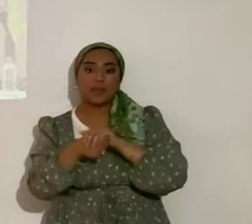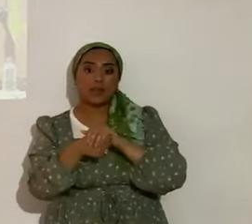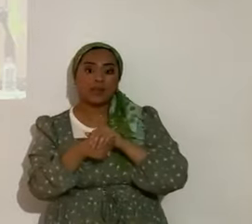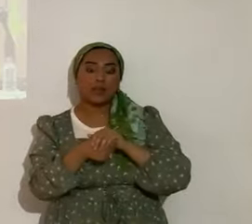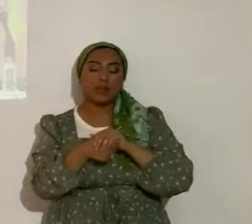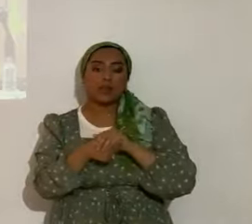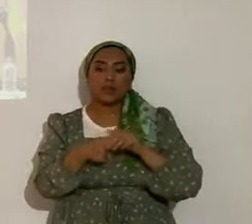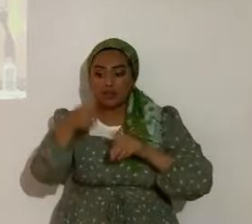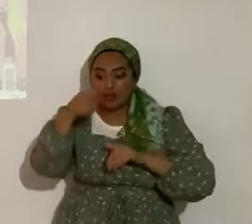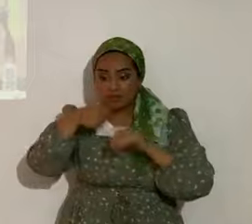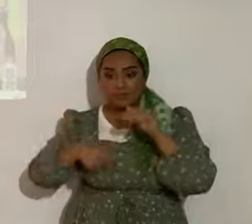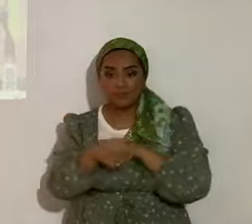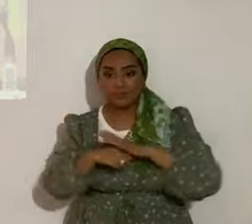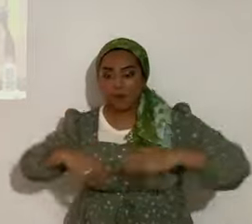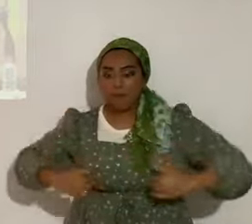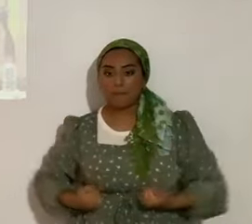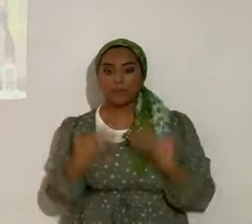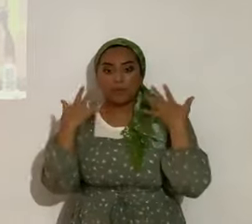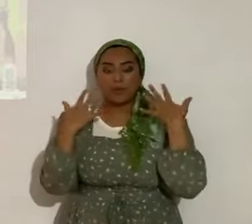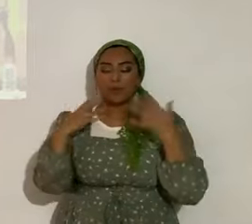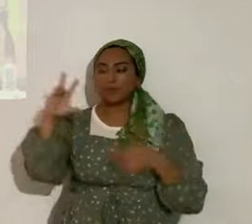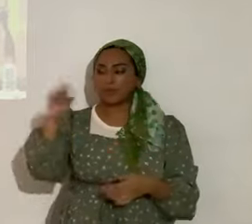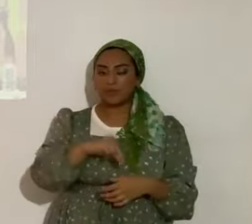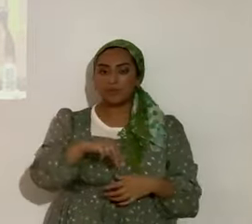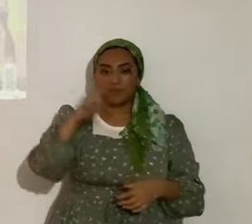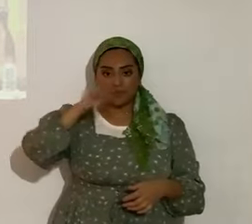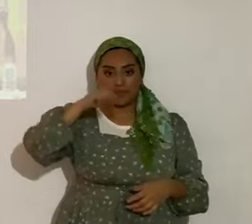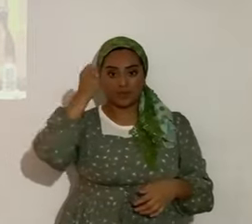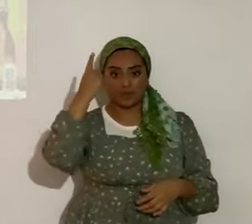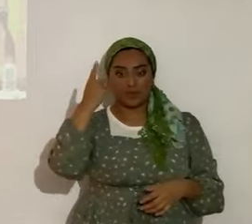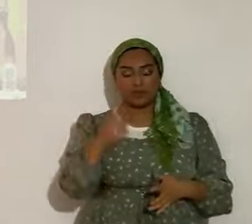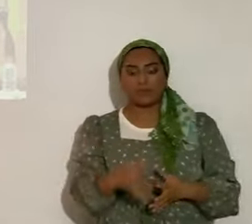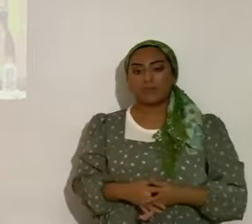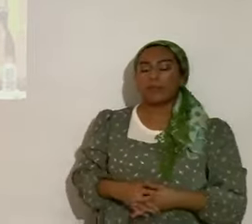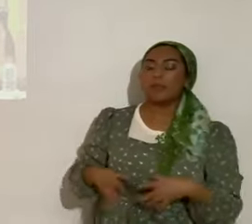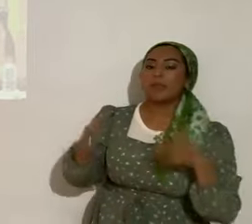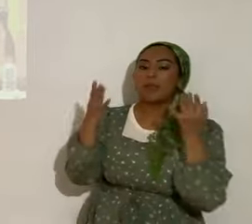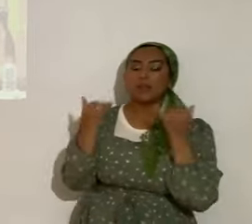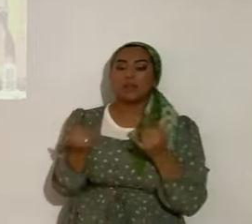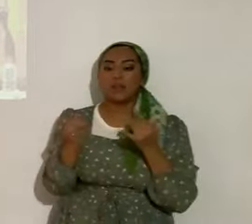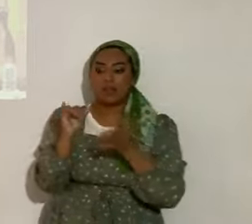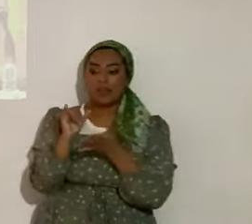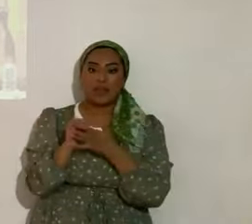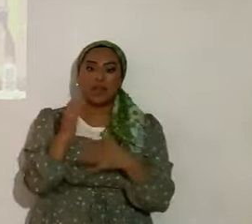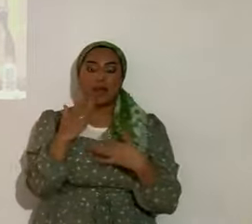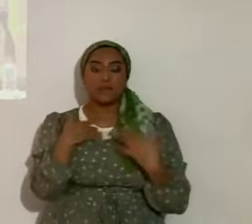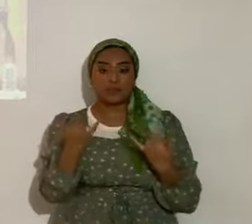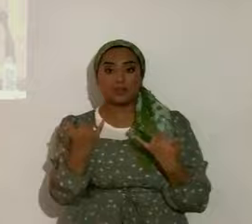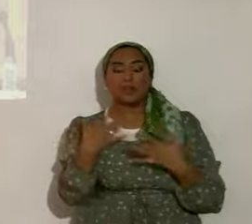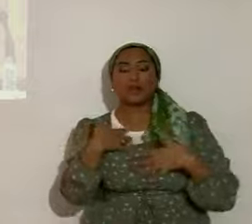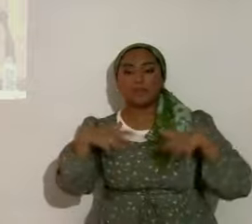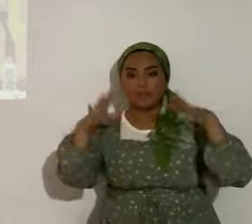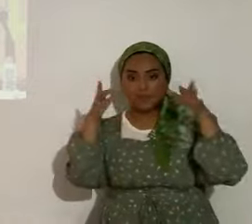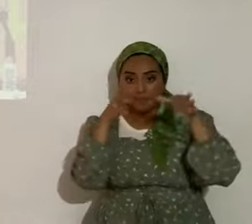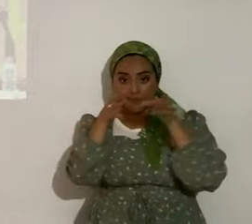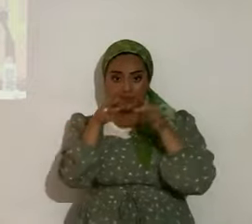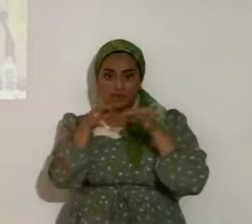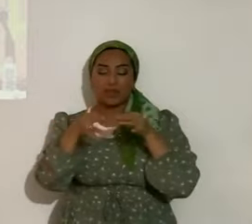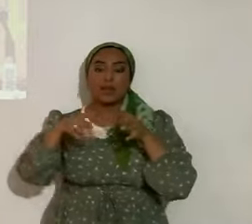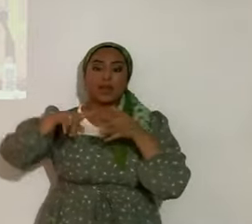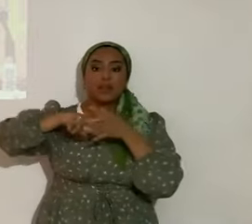haga raíces, que eche raíces, ¿sí? Ahora, esto que yo estoy explicando en un